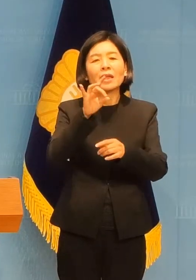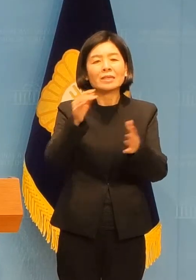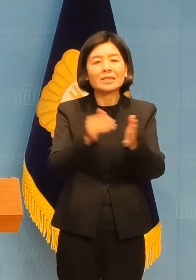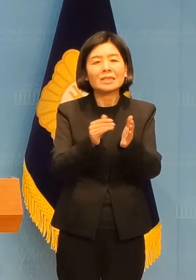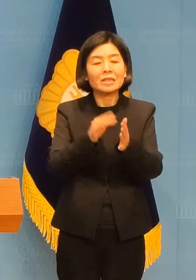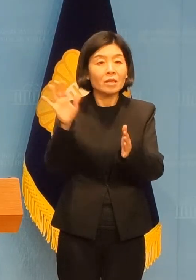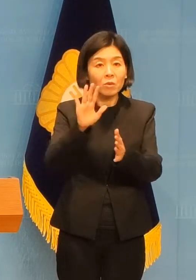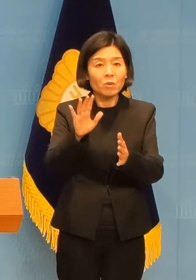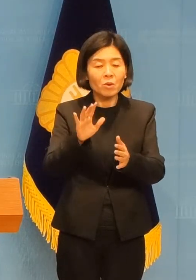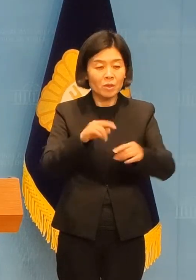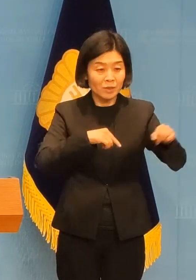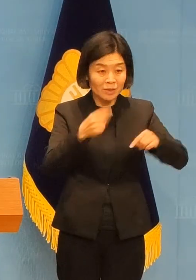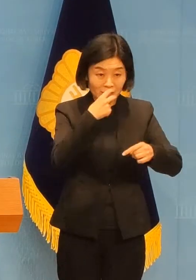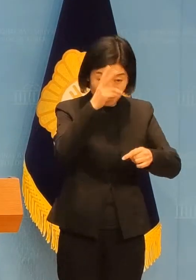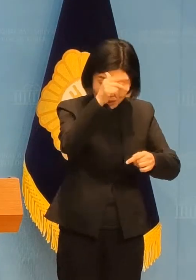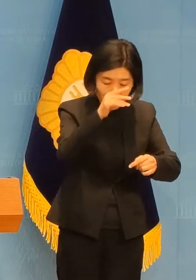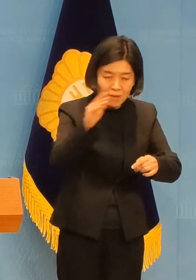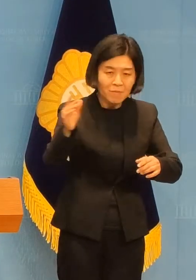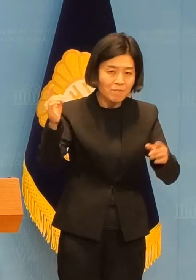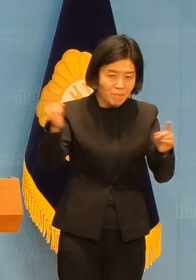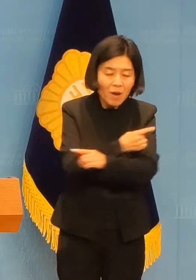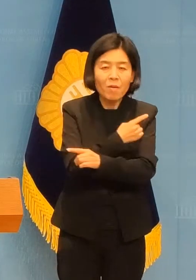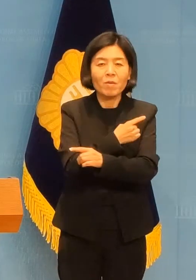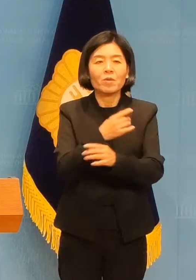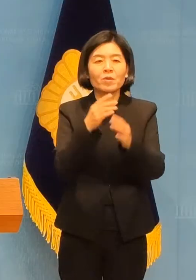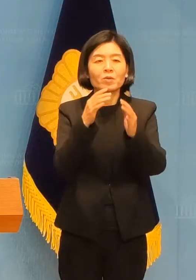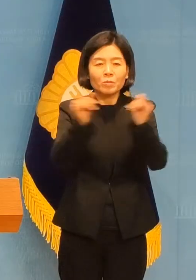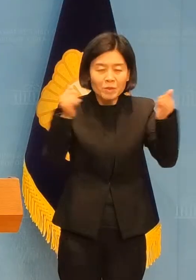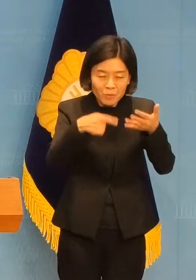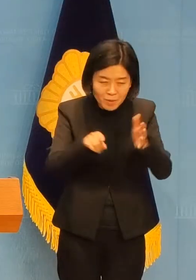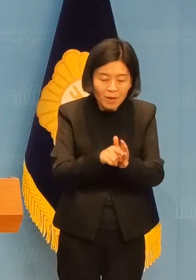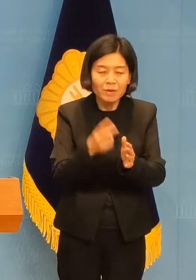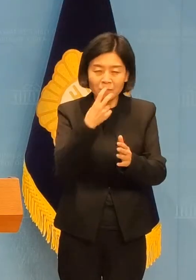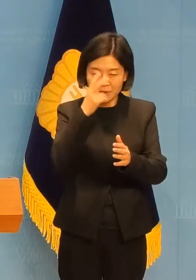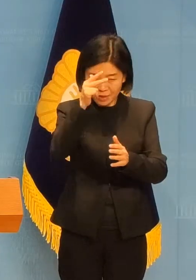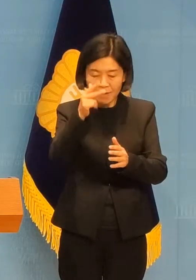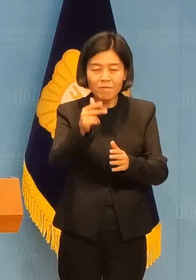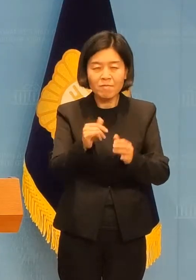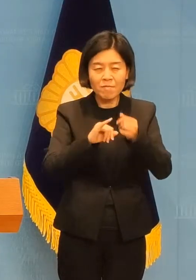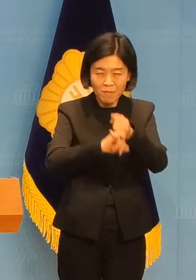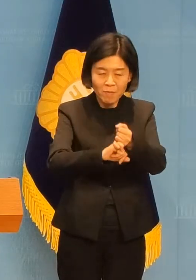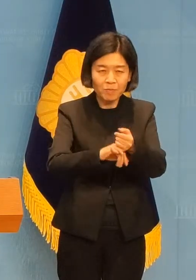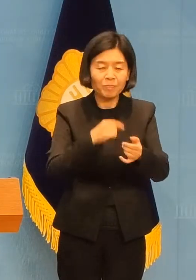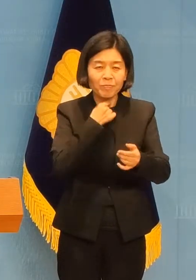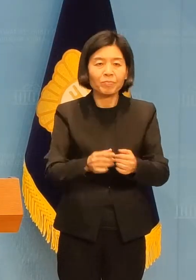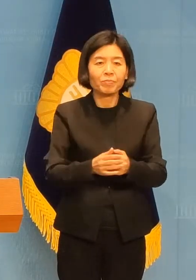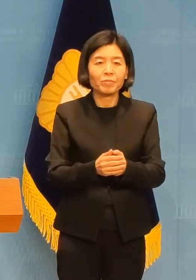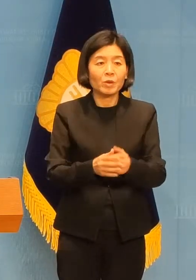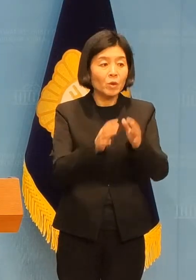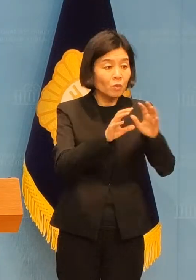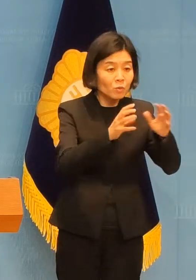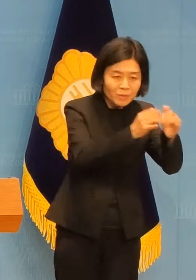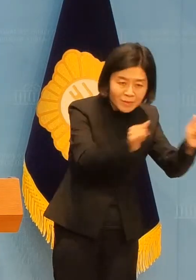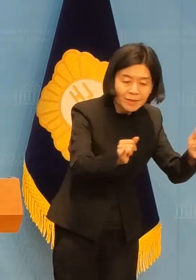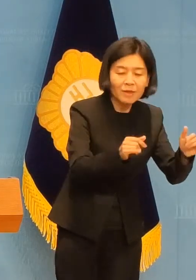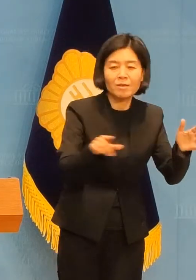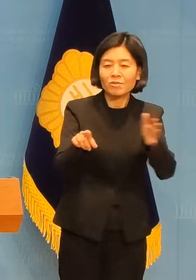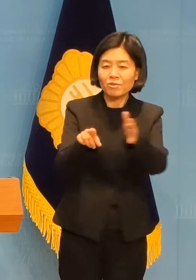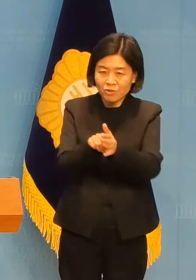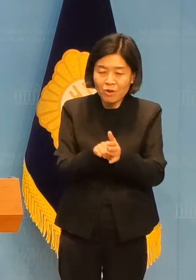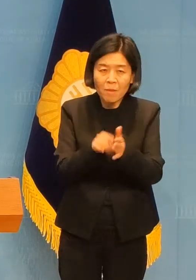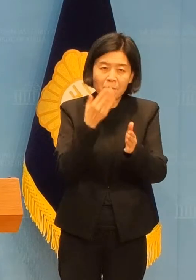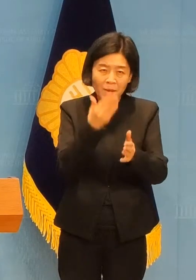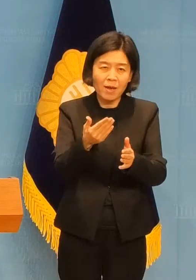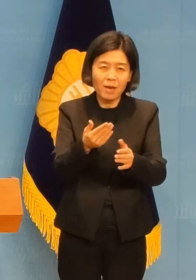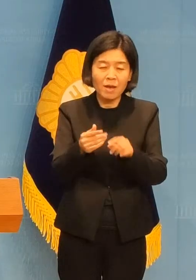국민의 검찰로 되돌리는 역사적 과제입니다. 국민이 신뢰할 수 있는 검찰, 민주적